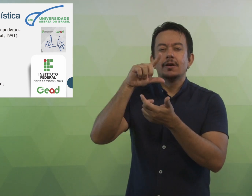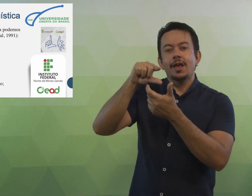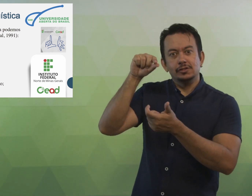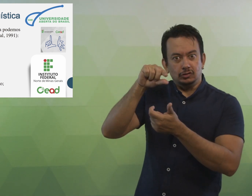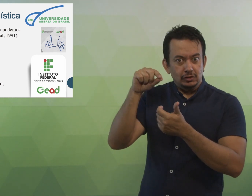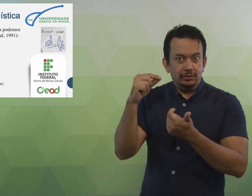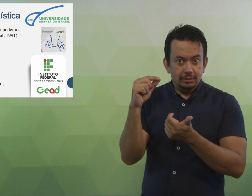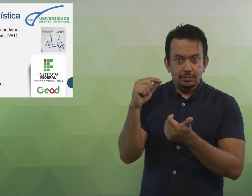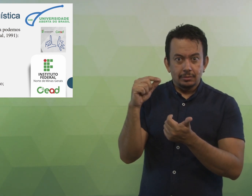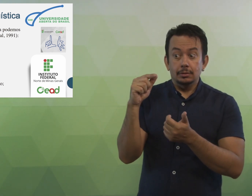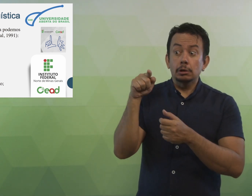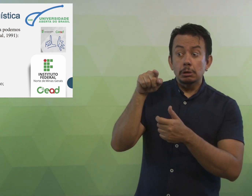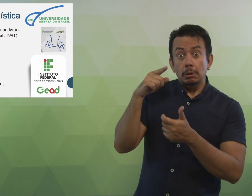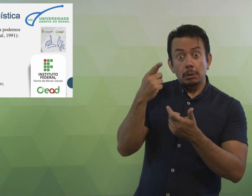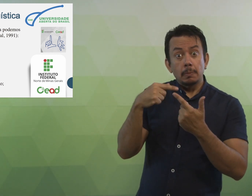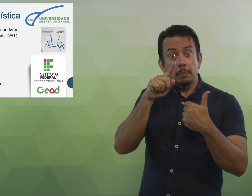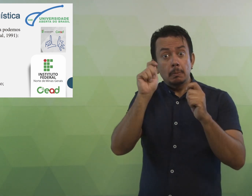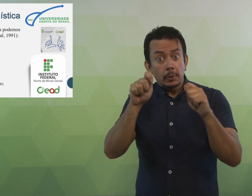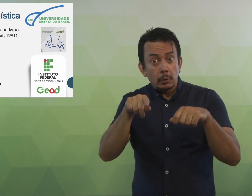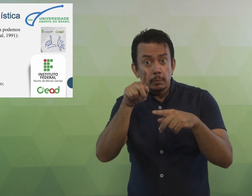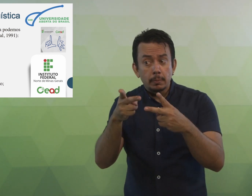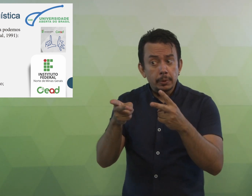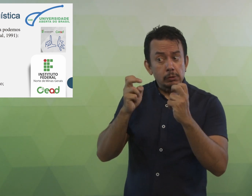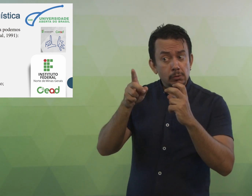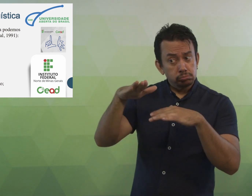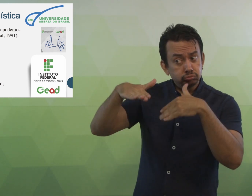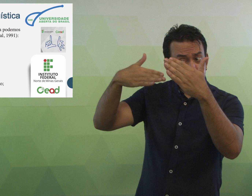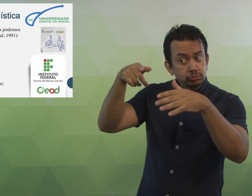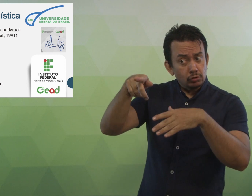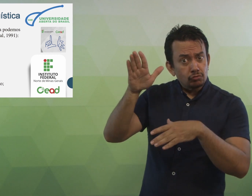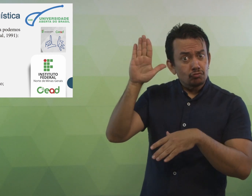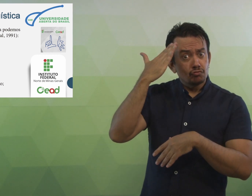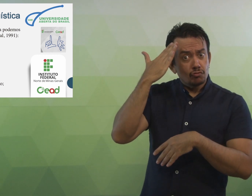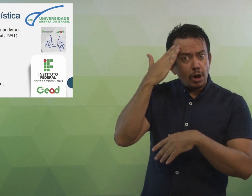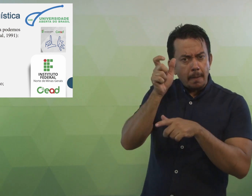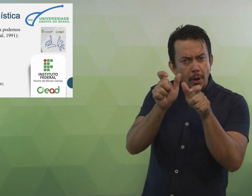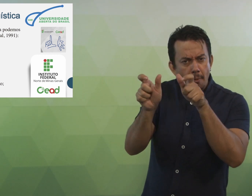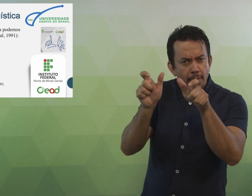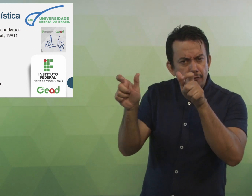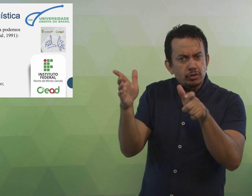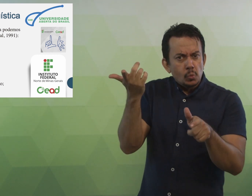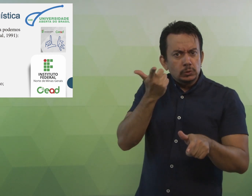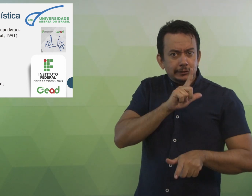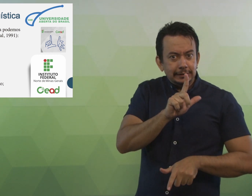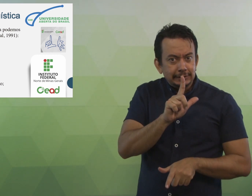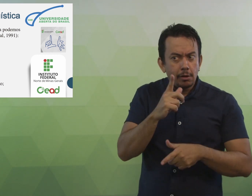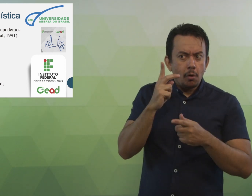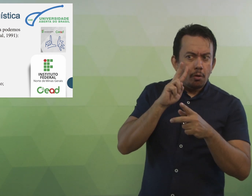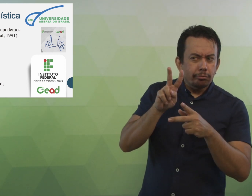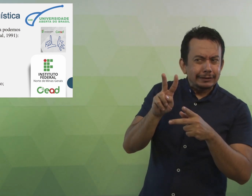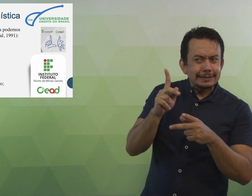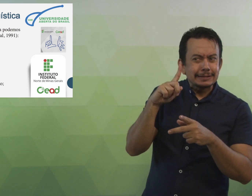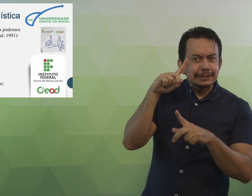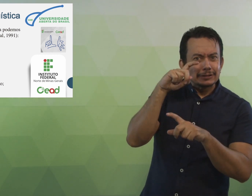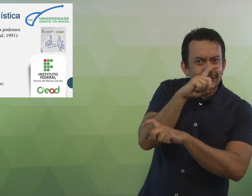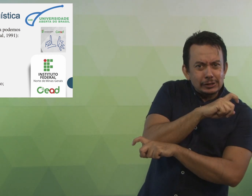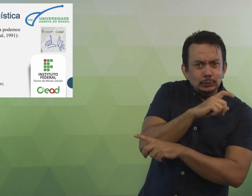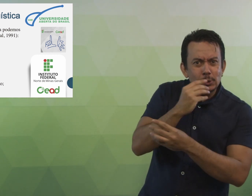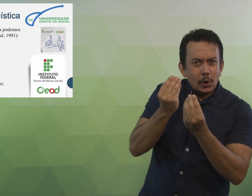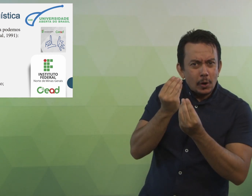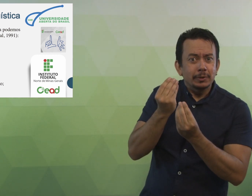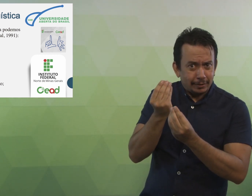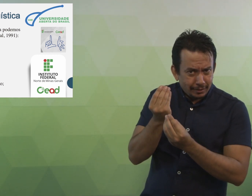as palavras corretas para essa comunicação. Então, você consegue perceber o nível de conhecimento